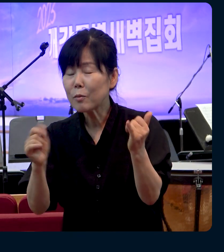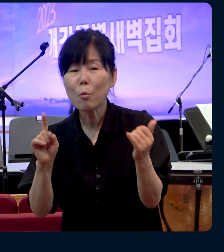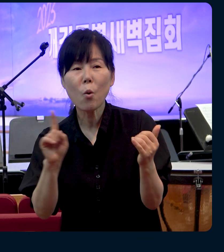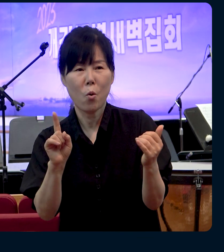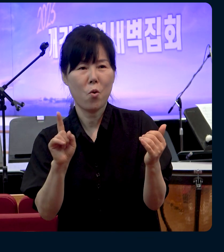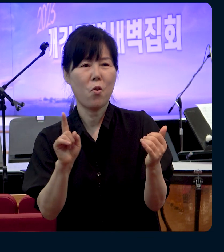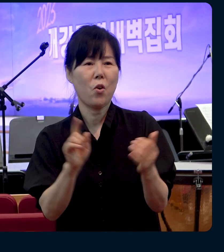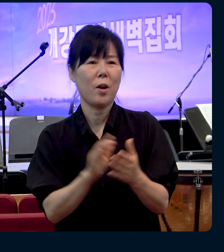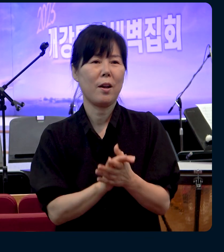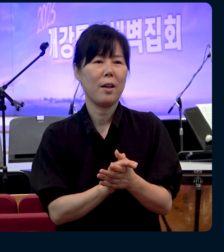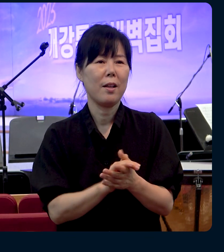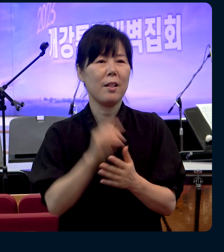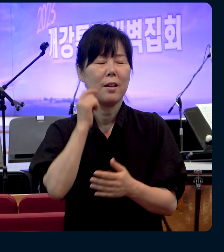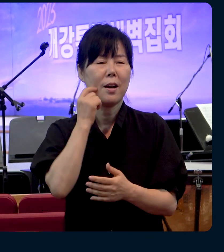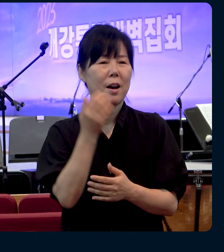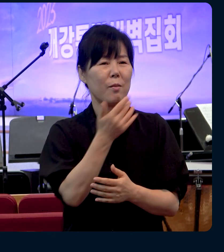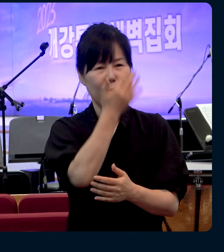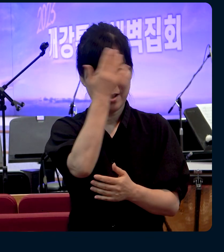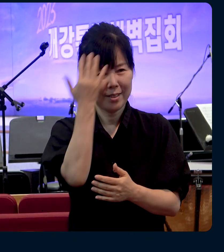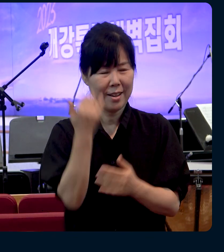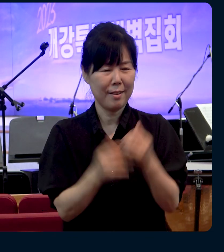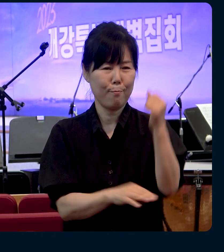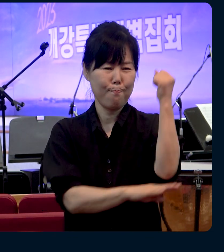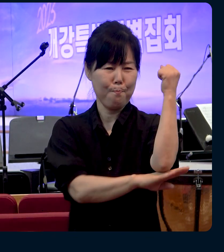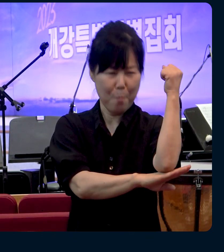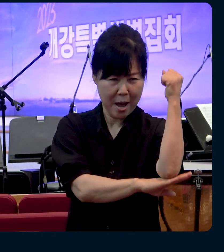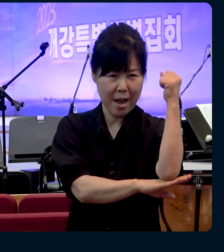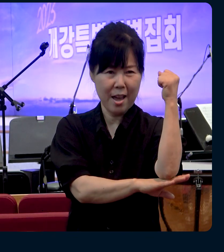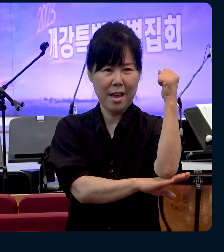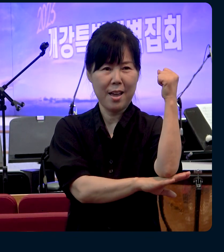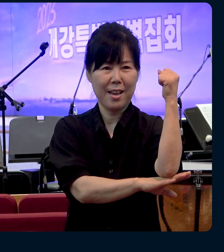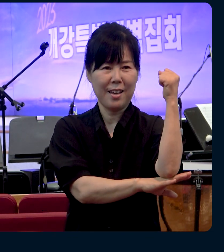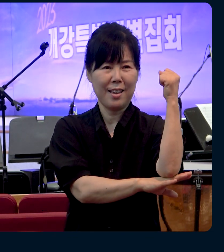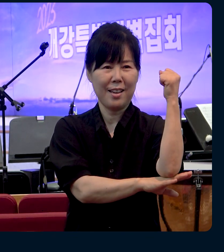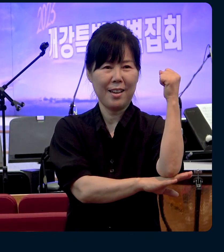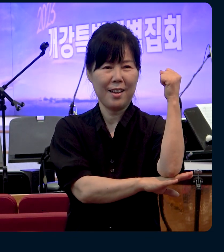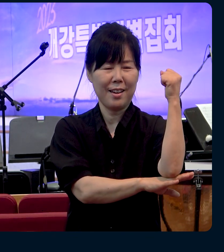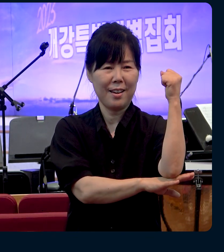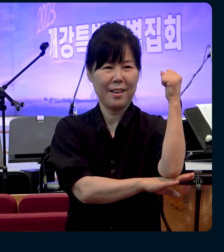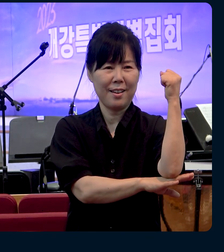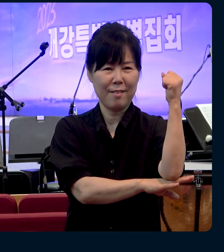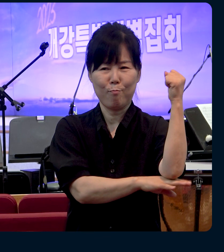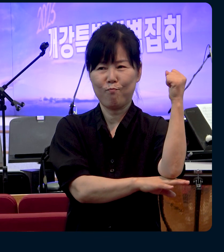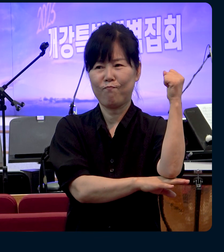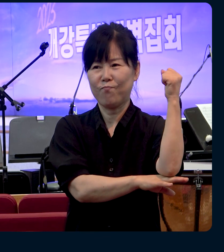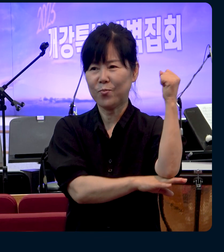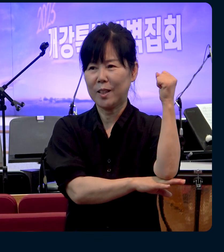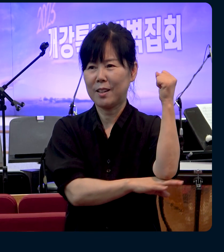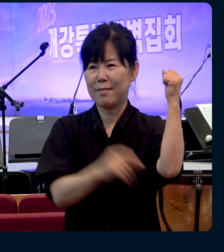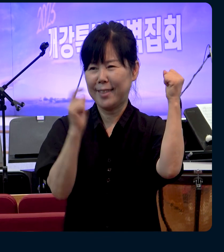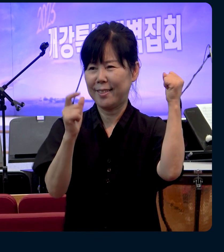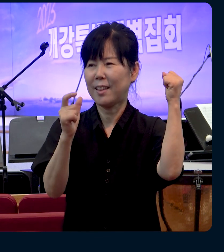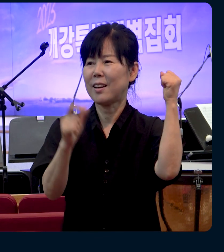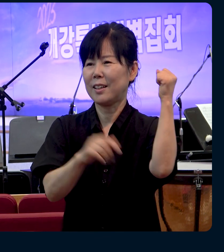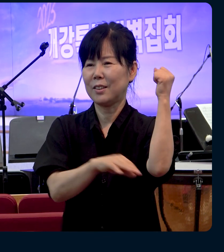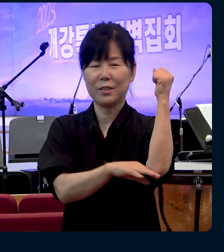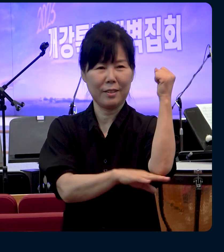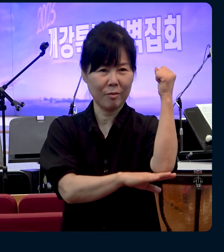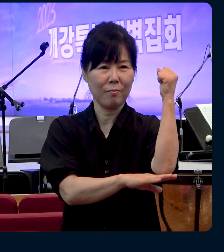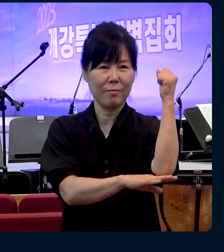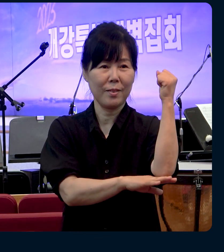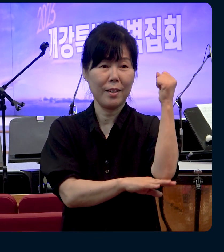참된 그리스도인들은 이렇게 아름답게 성장합니다. 그리고 든든히 서